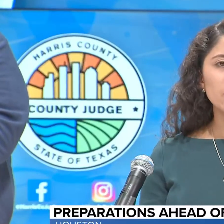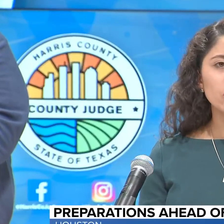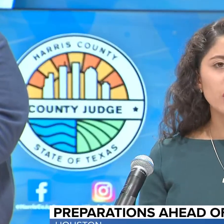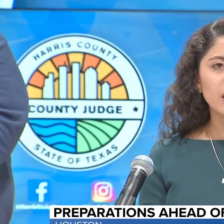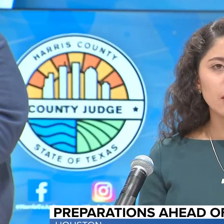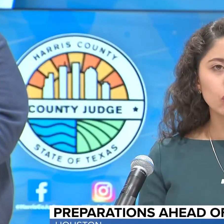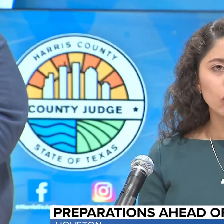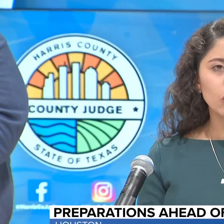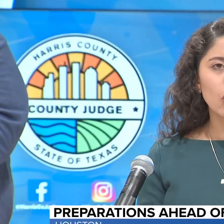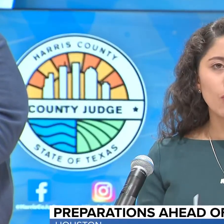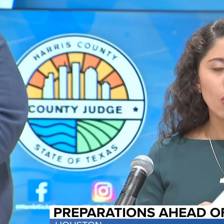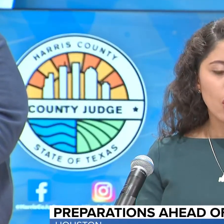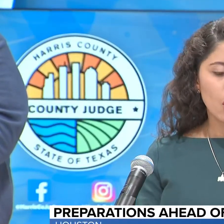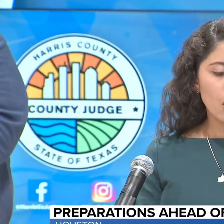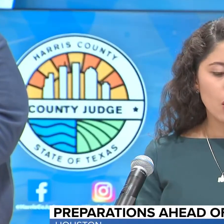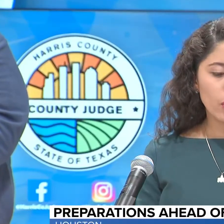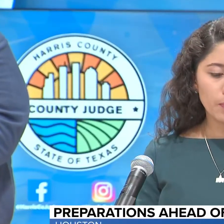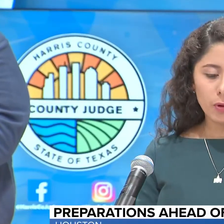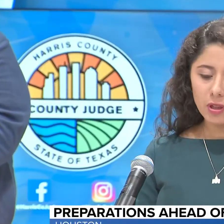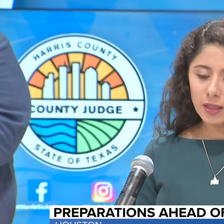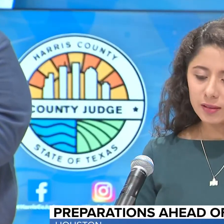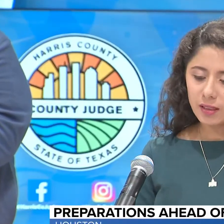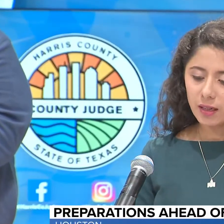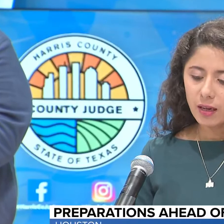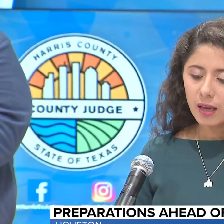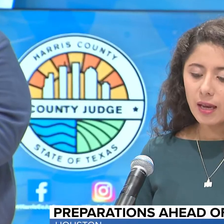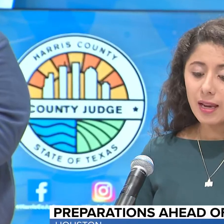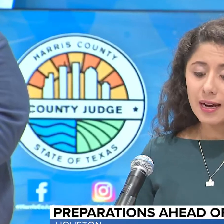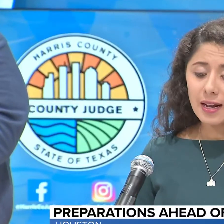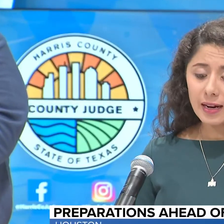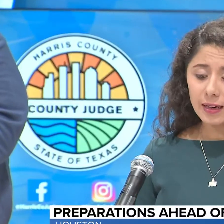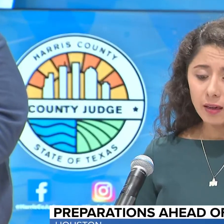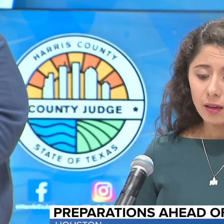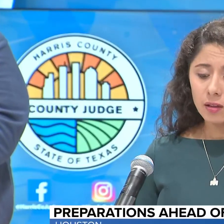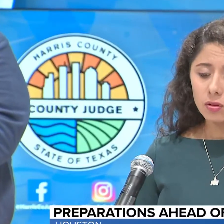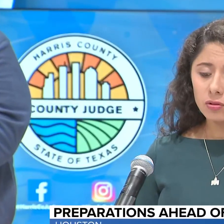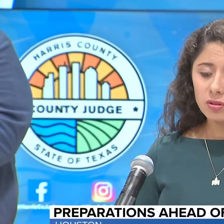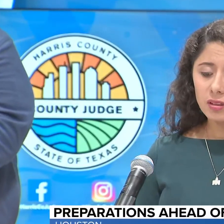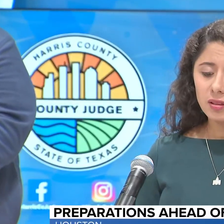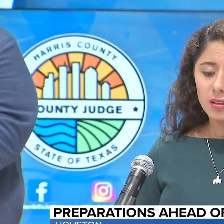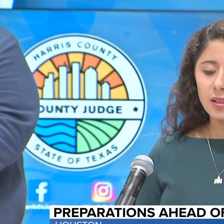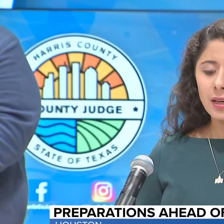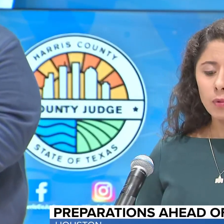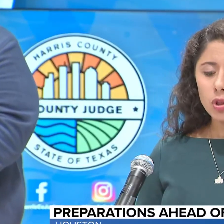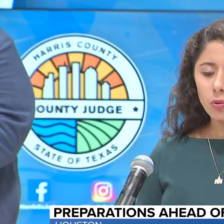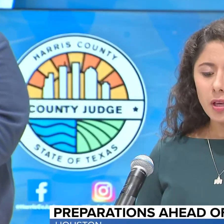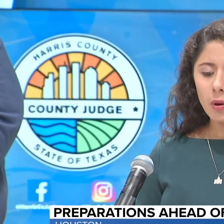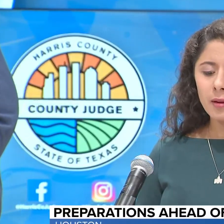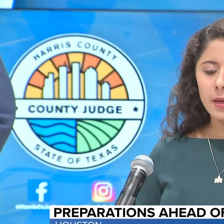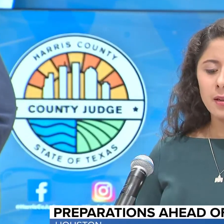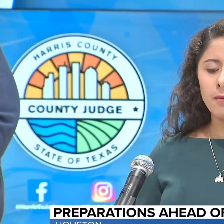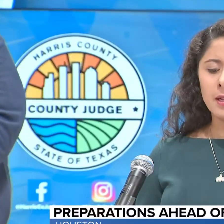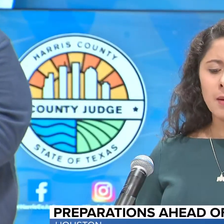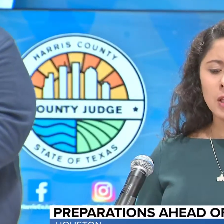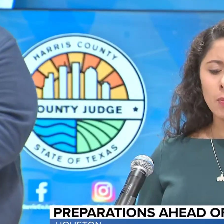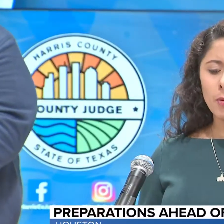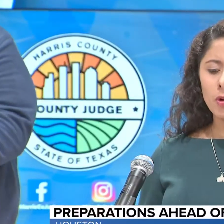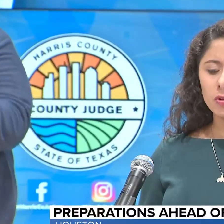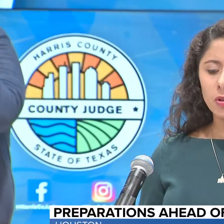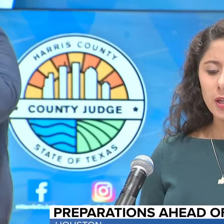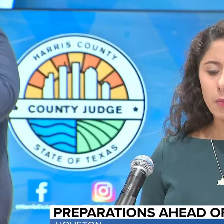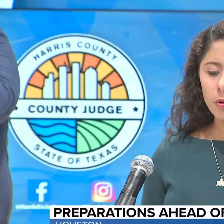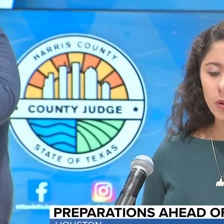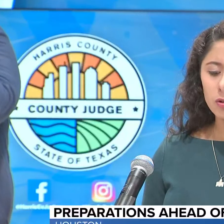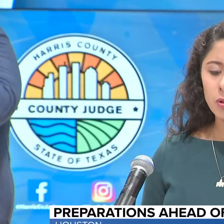o a espacios cerrados, como lo que podría ser el garaje. Entonces, tenga mucho cuidado, el envenenamiento